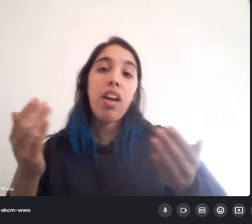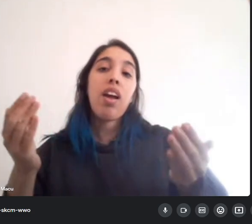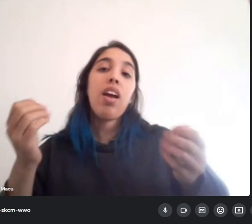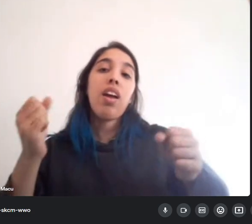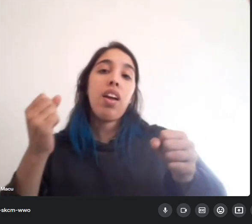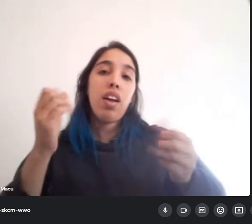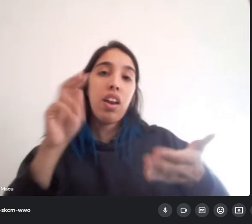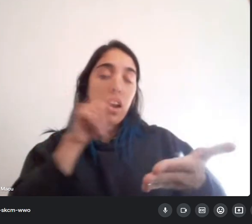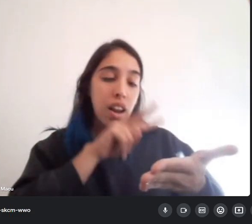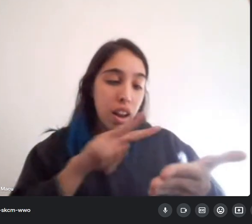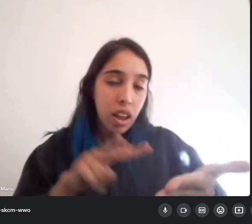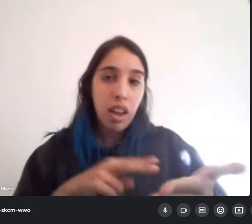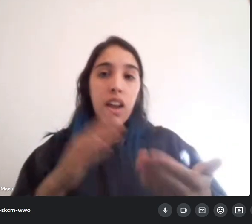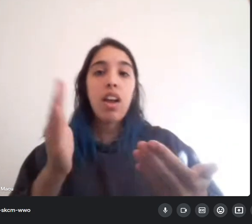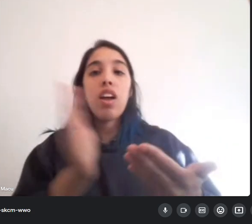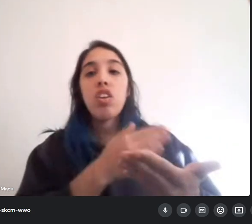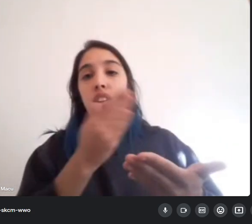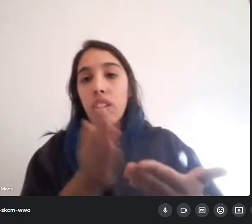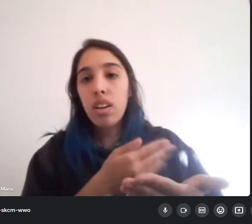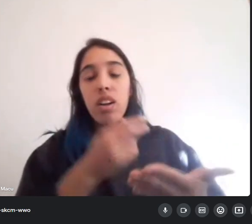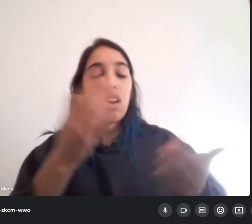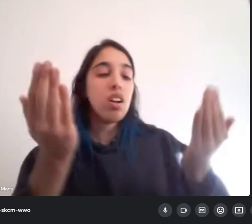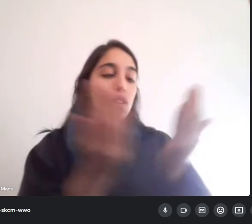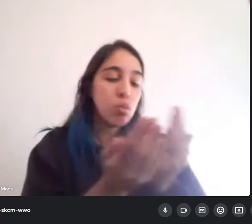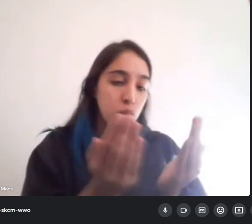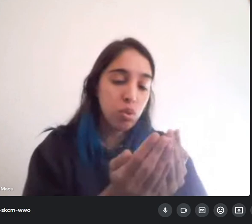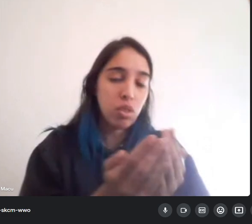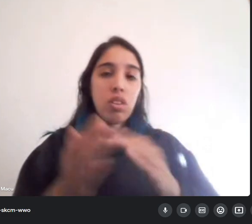lo que tienen.